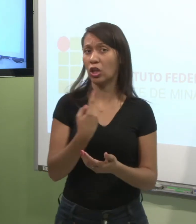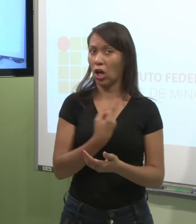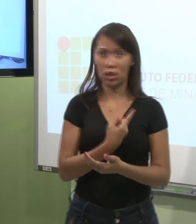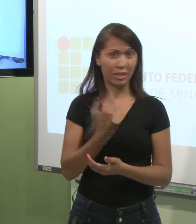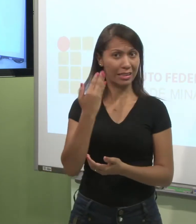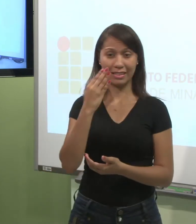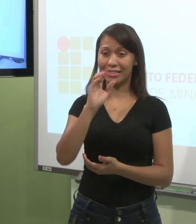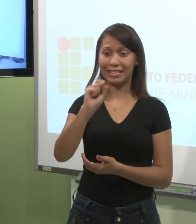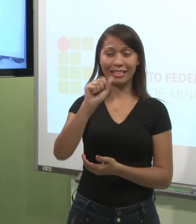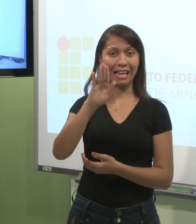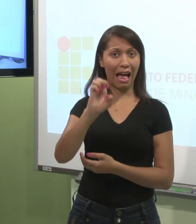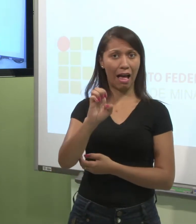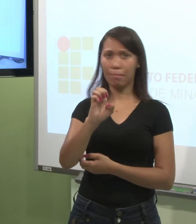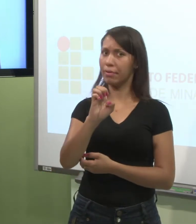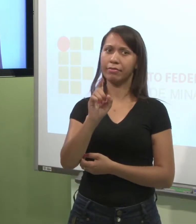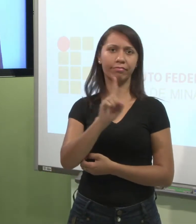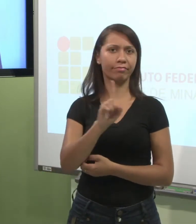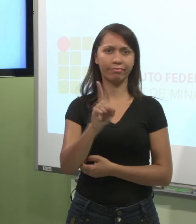mais cedo.